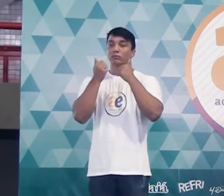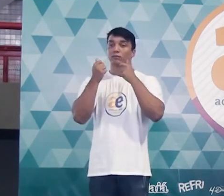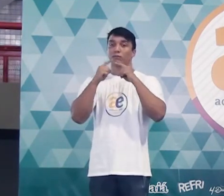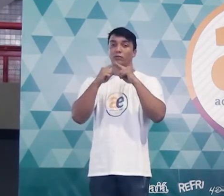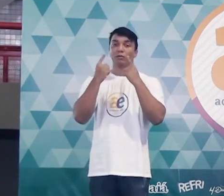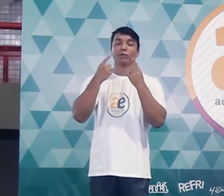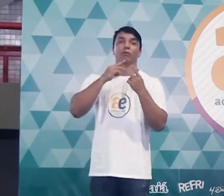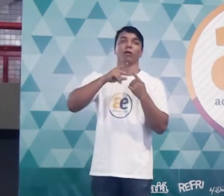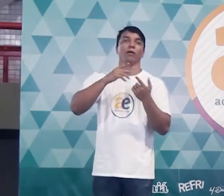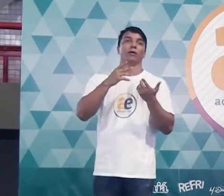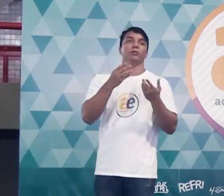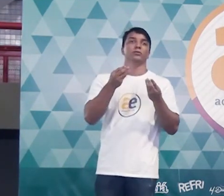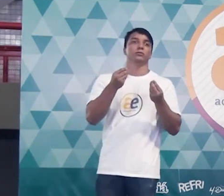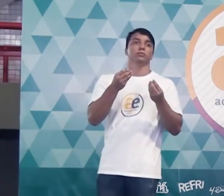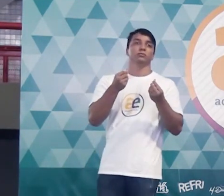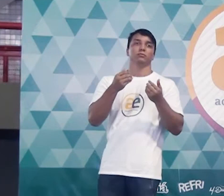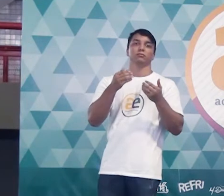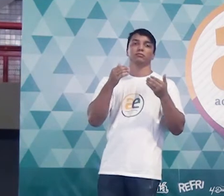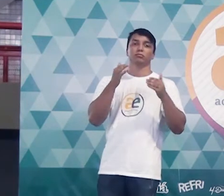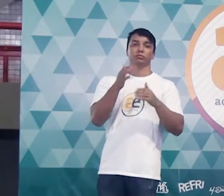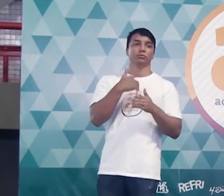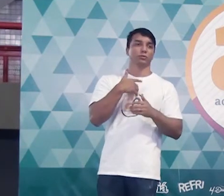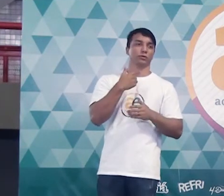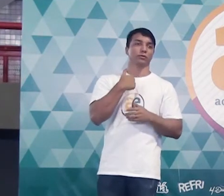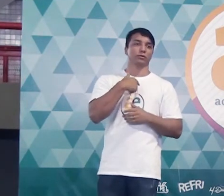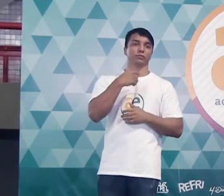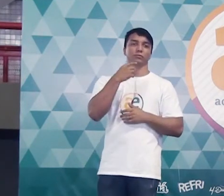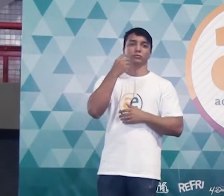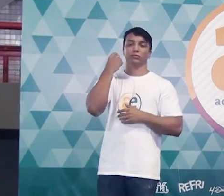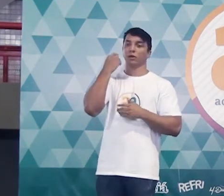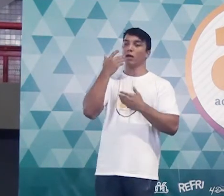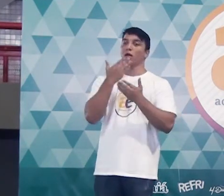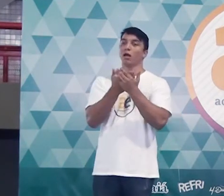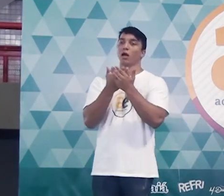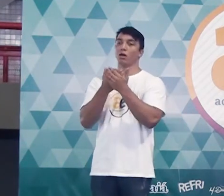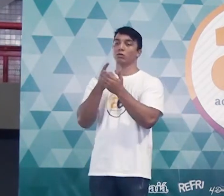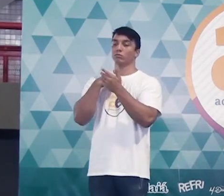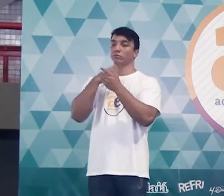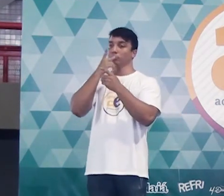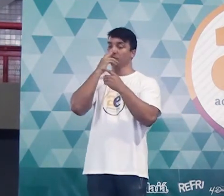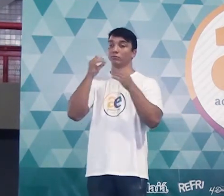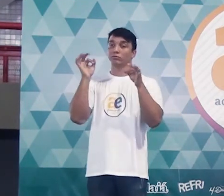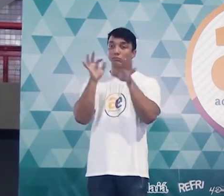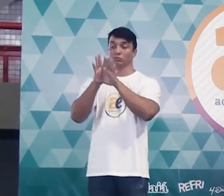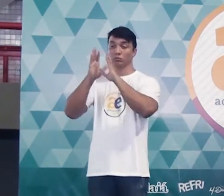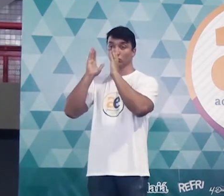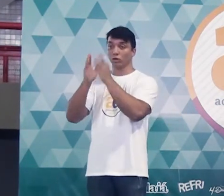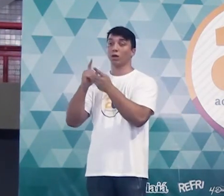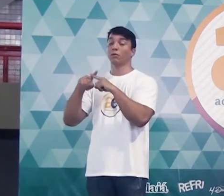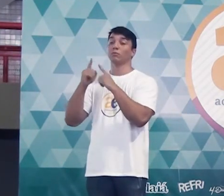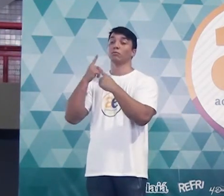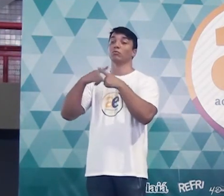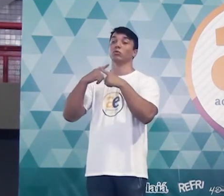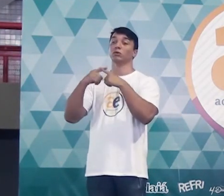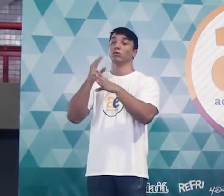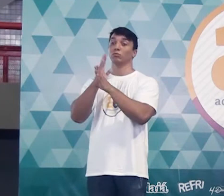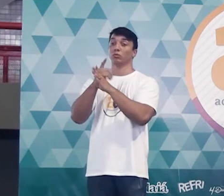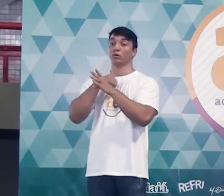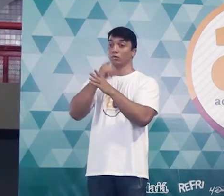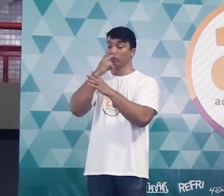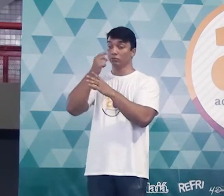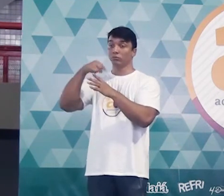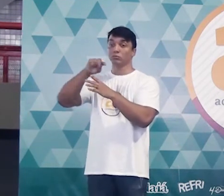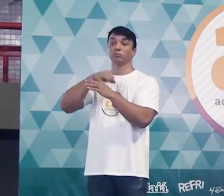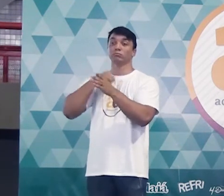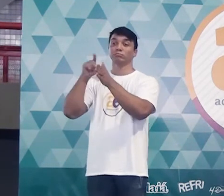não porque eu não tenha terminado minha aula, que a aula foi terminada, foi concluída, mas sim porque as